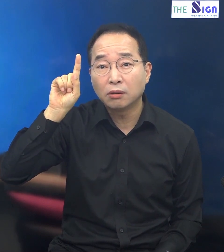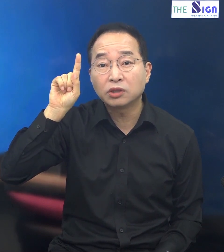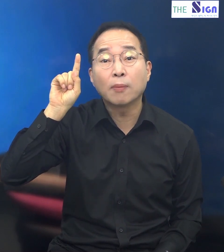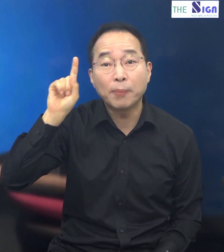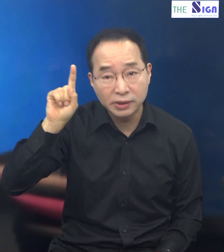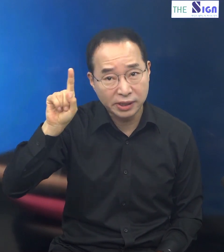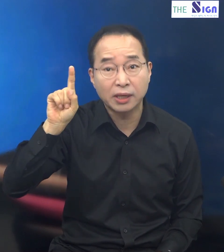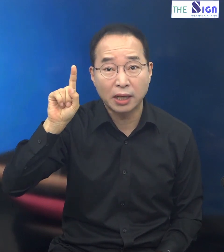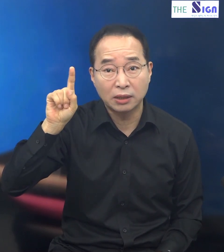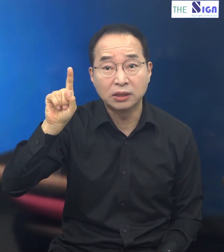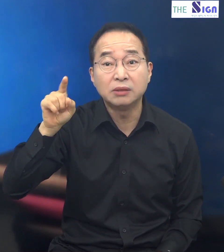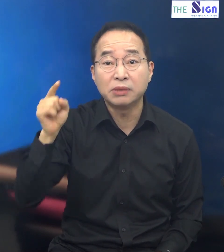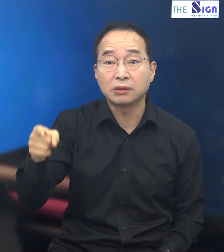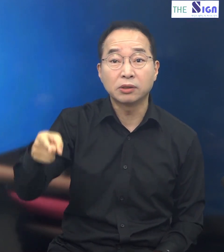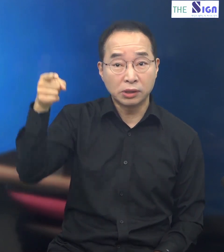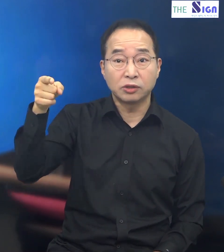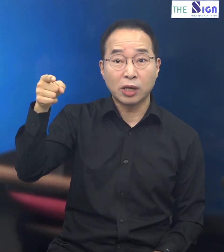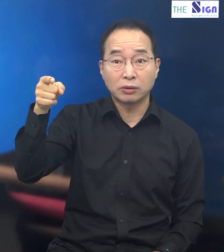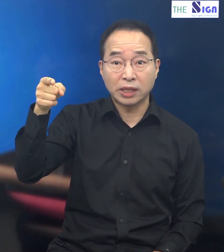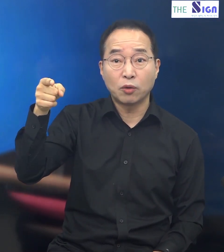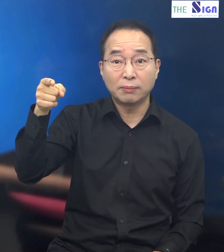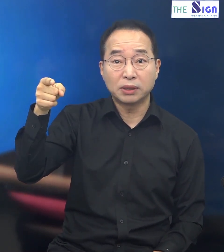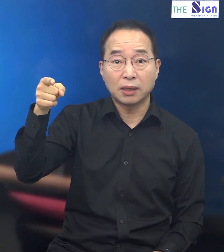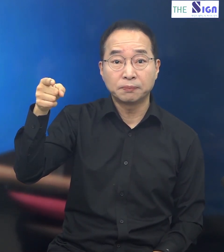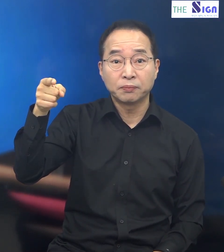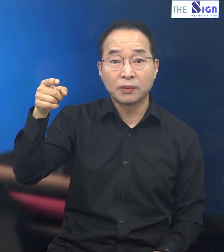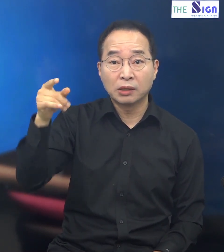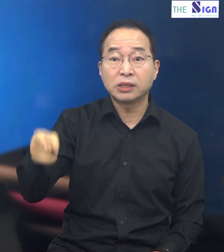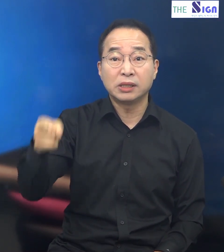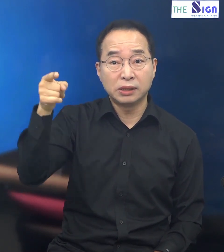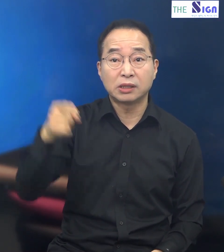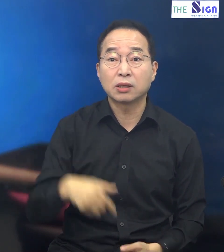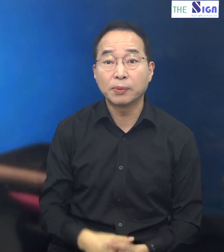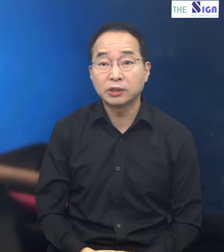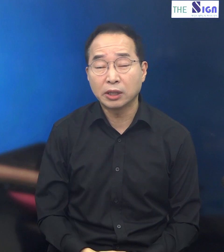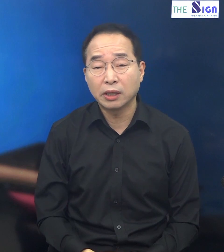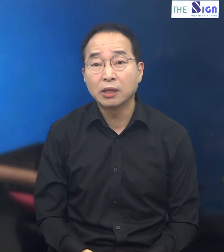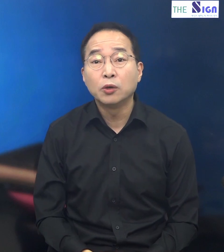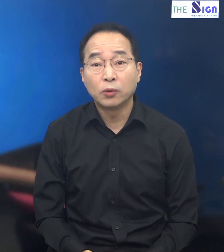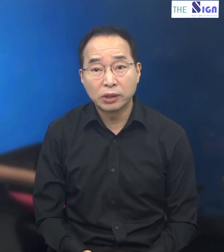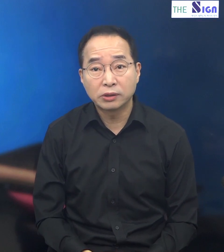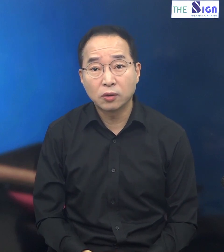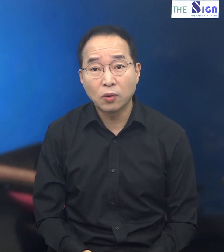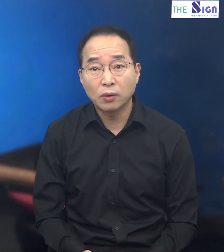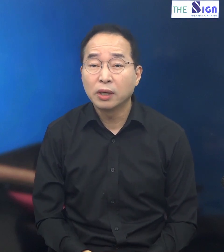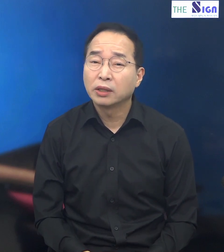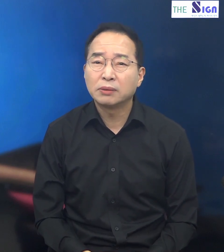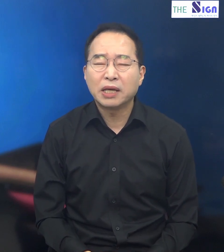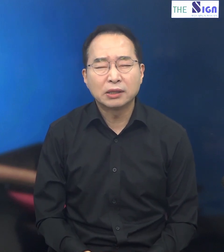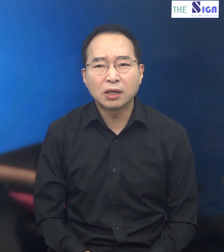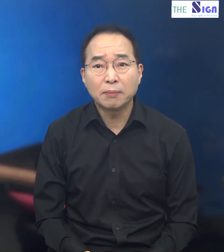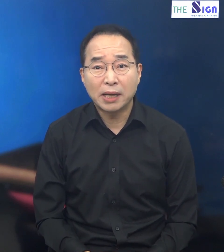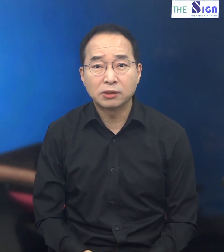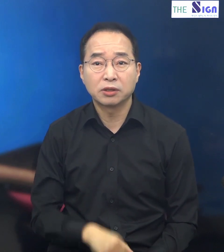첫 번째야라는 의미에서 이렇게 사용합니다. 그래서 1인자 첫 번째 이렇게 쓰고, 예전에 많이 쓰는 게